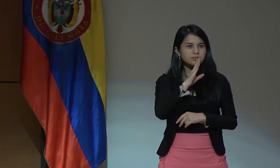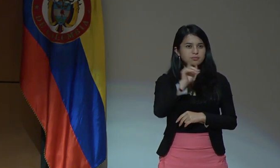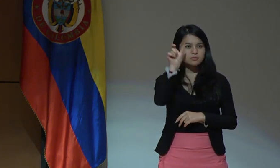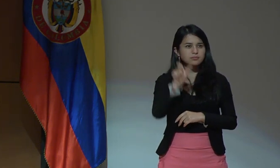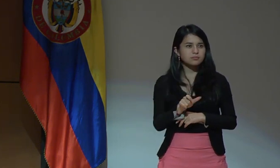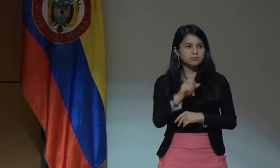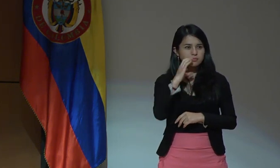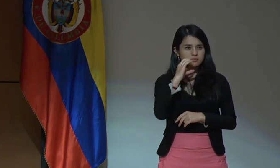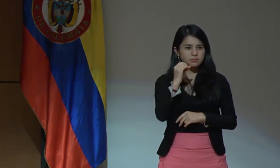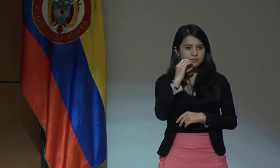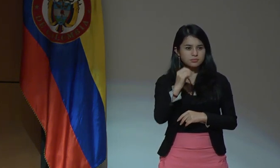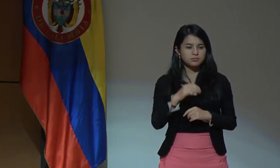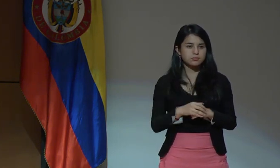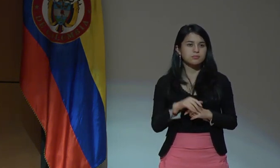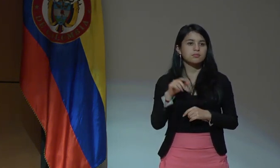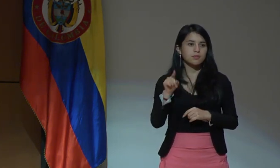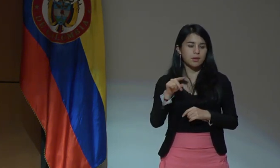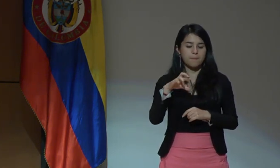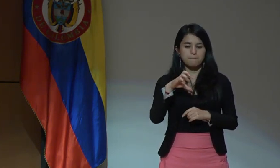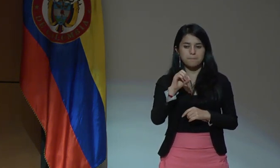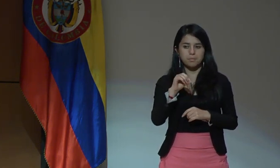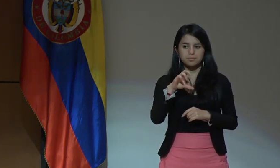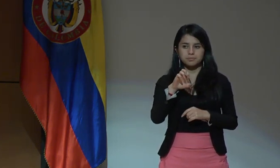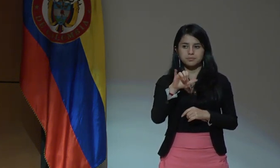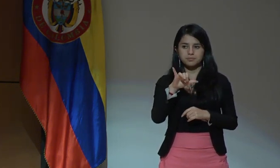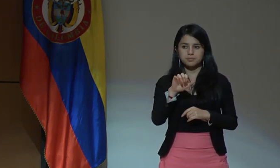Velázquez? Popeye.